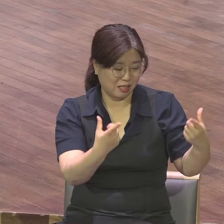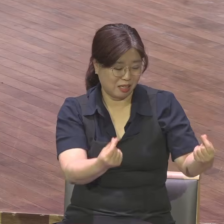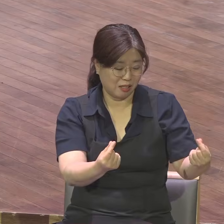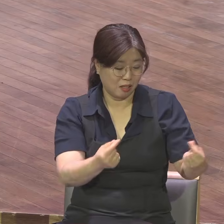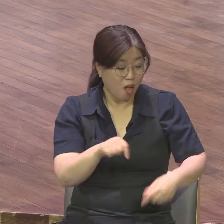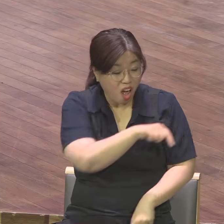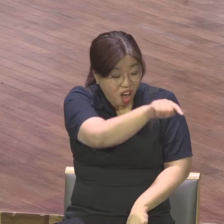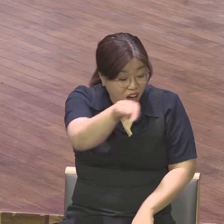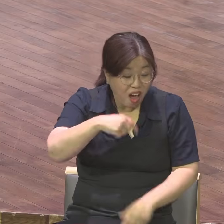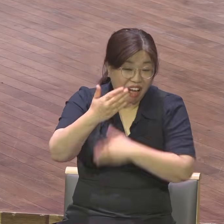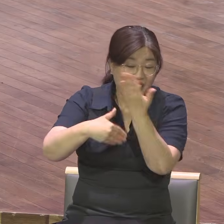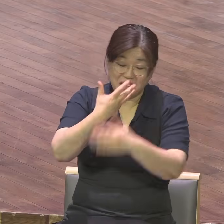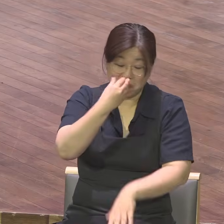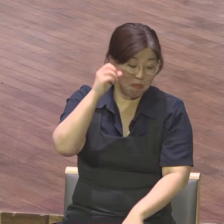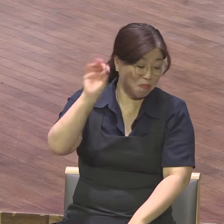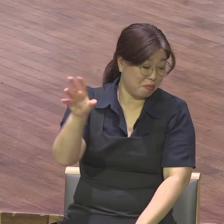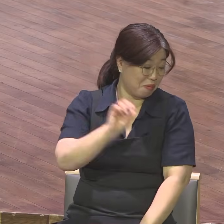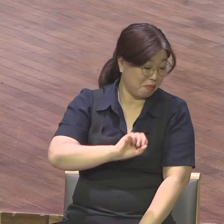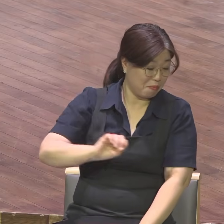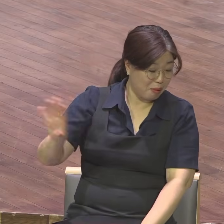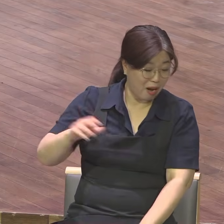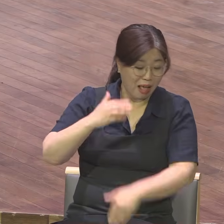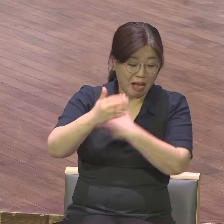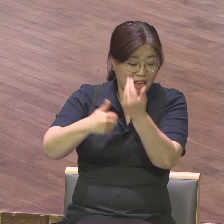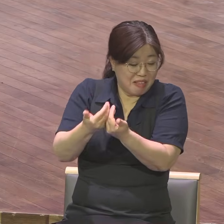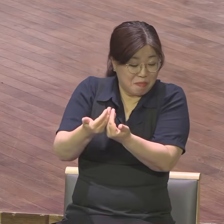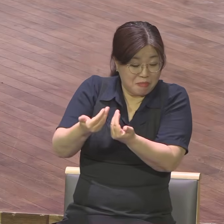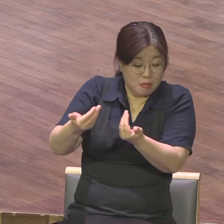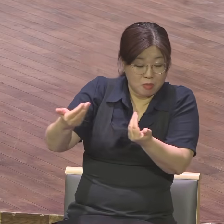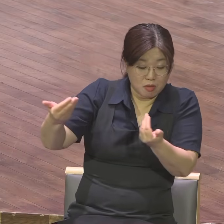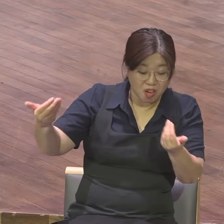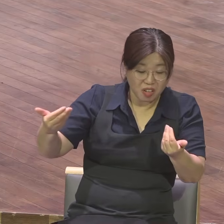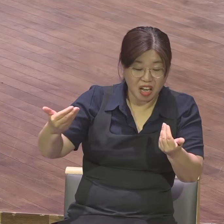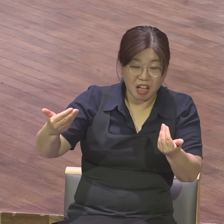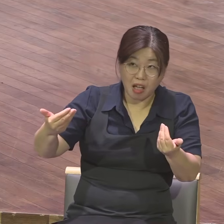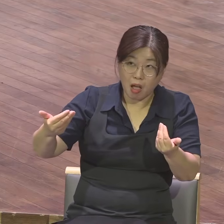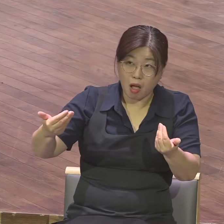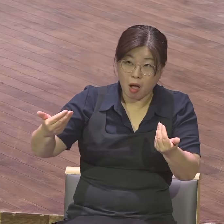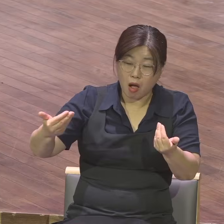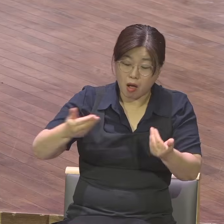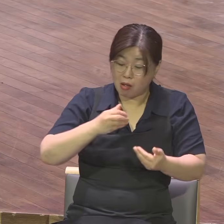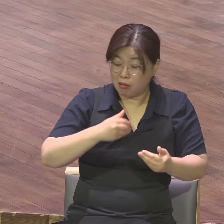이스라엘의 거룩한 일을 마누리 여겨 멀리하고 물러갔도다.